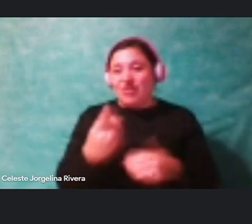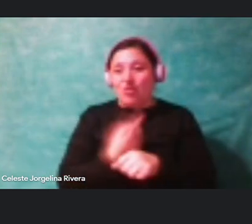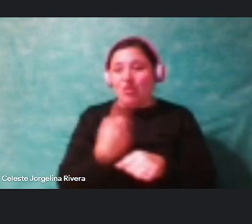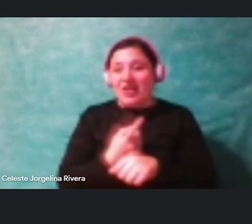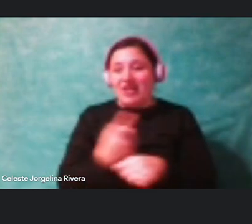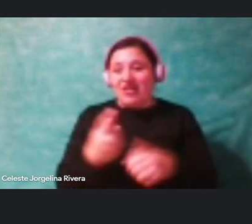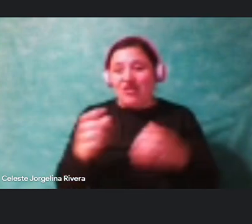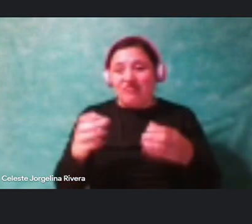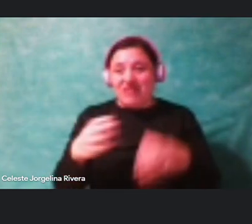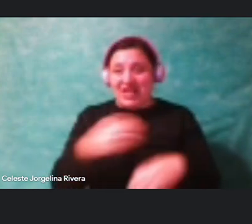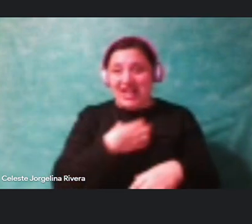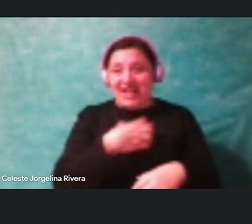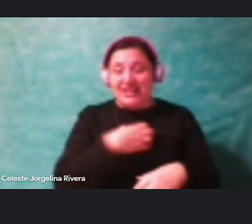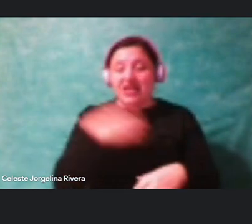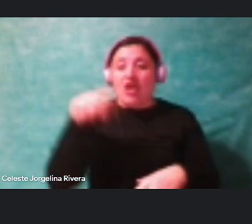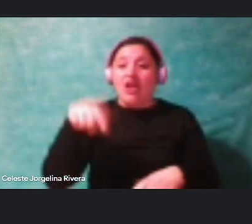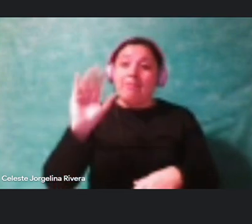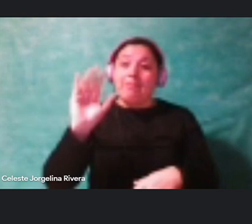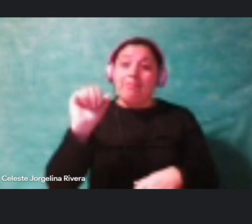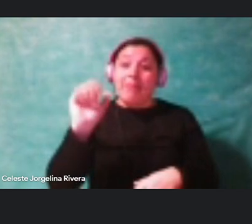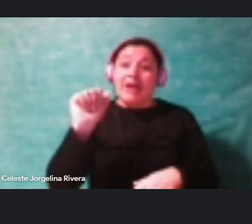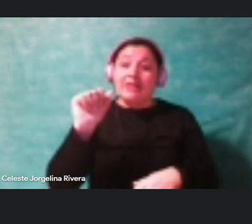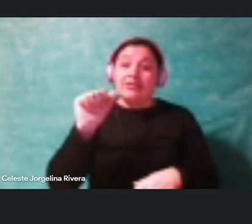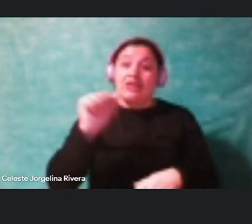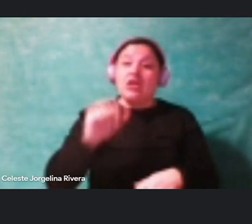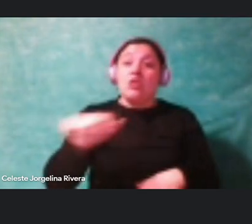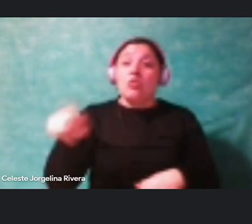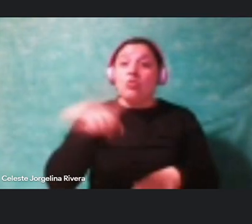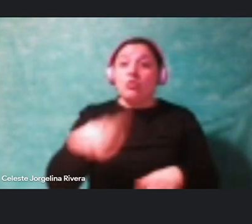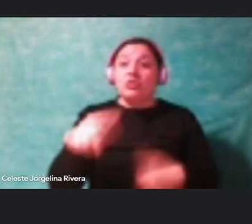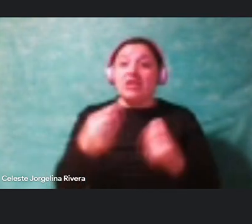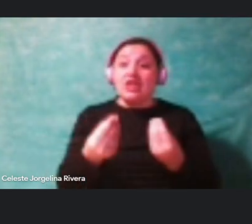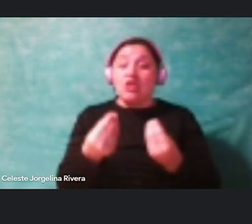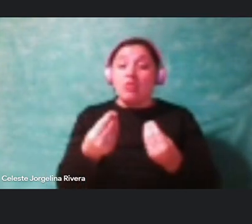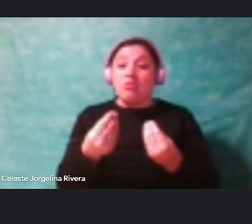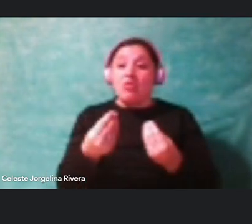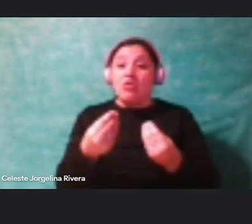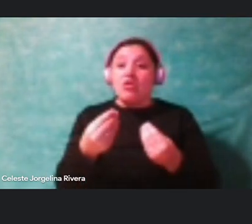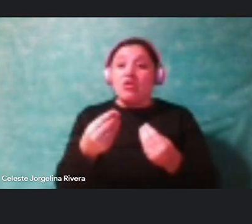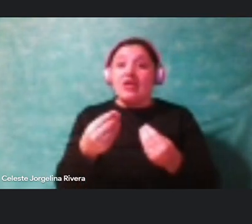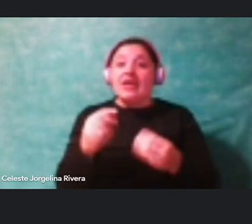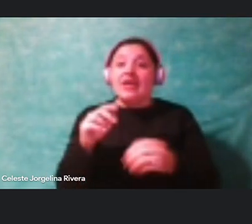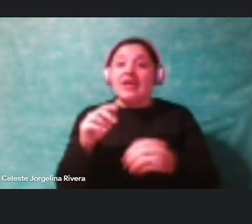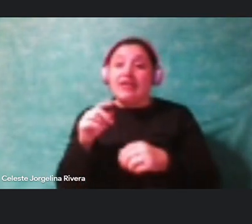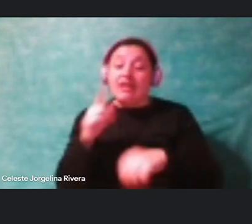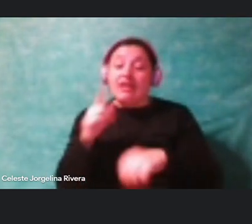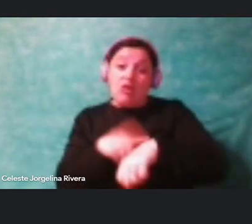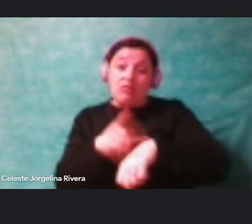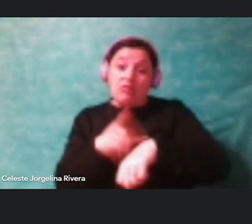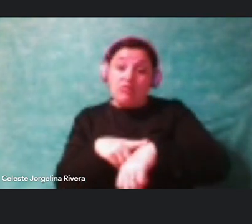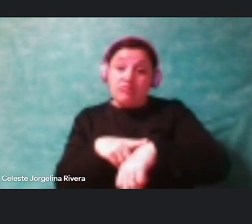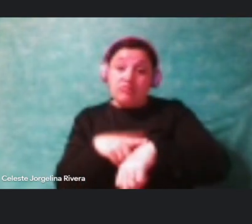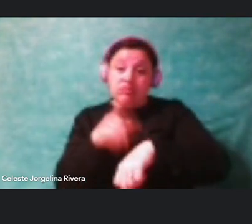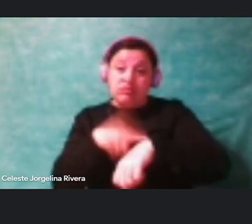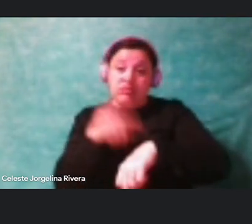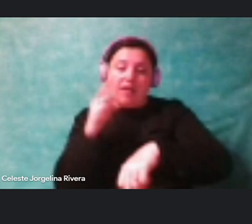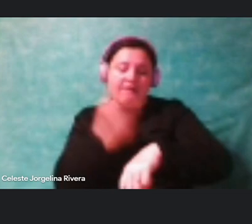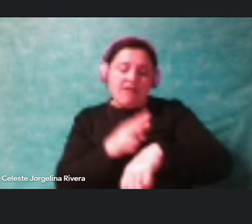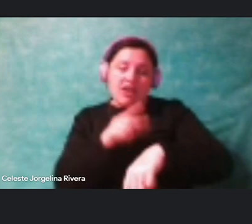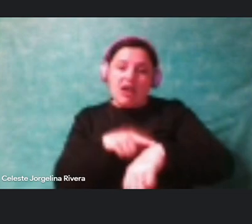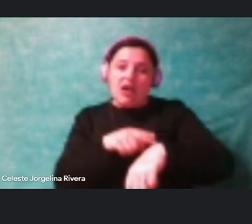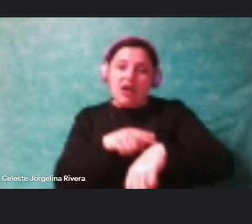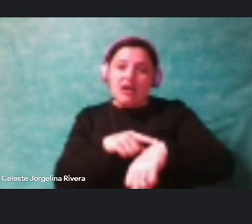ese día, el martes, aprovechen a tomarse la hora cuando empiezan y a ver a qué hora terminan. ¿Sí?